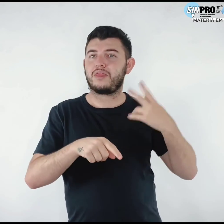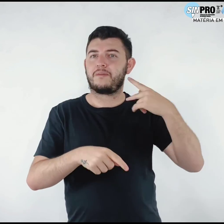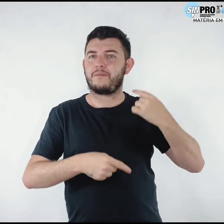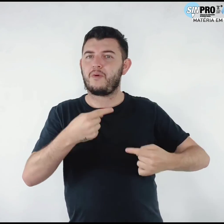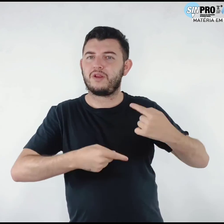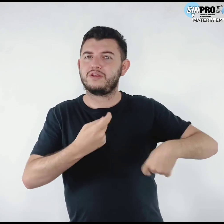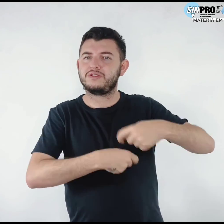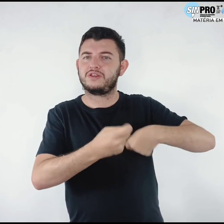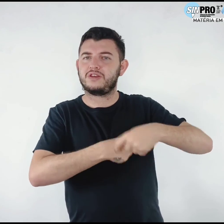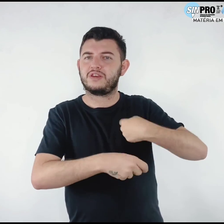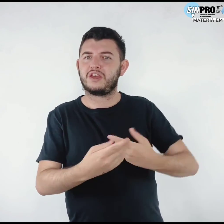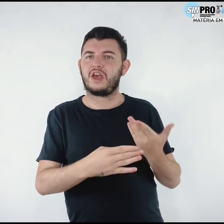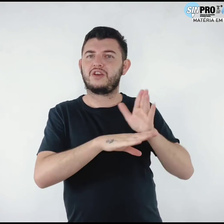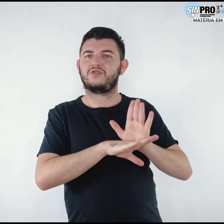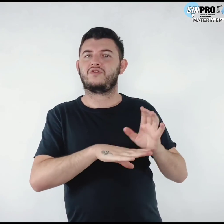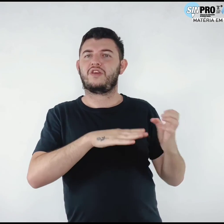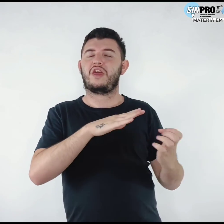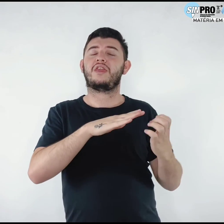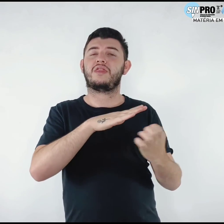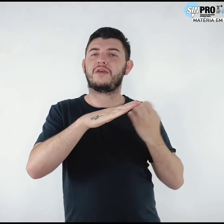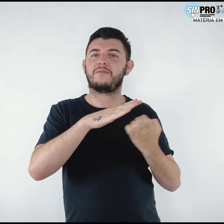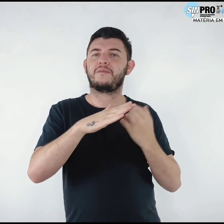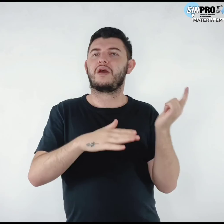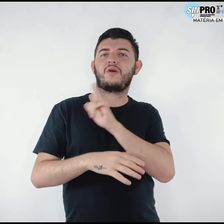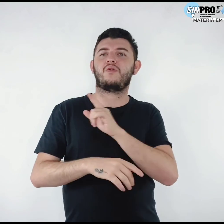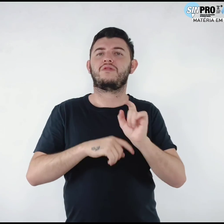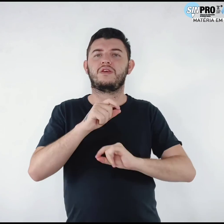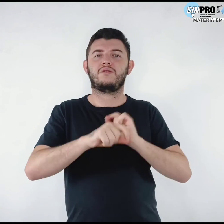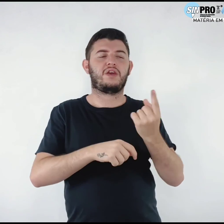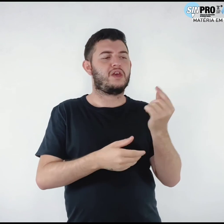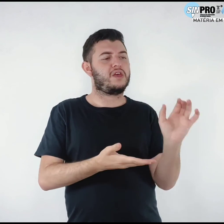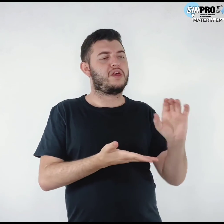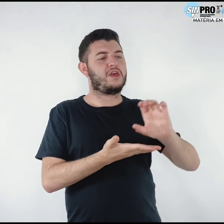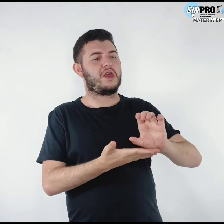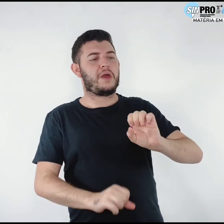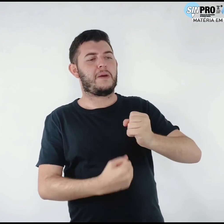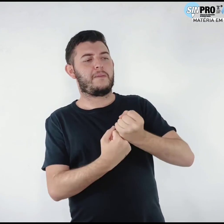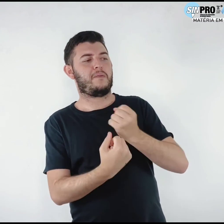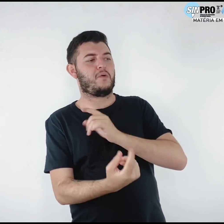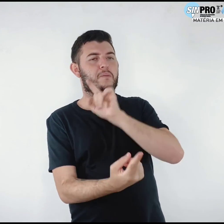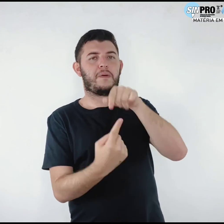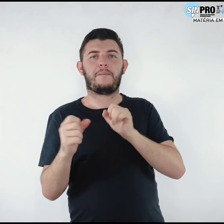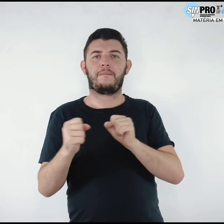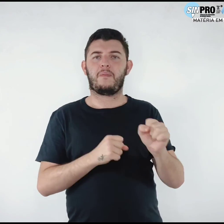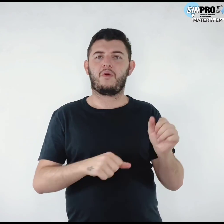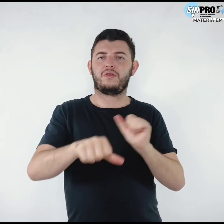o prestígio e o suporte financeiro para ser classe média.